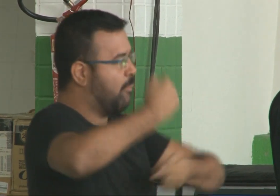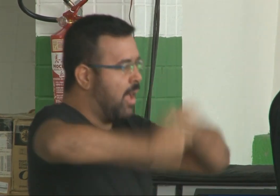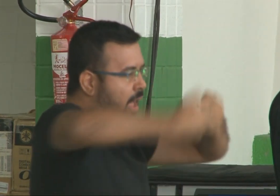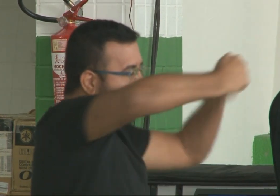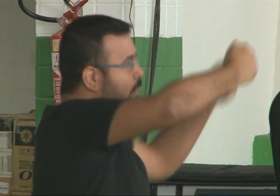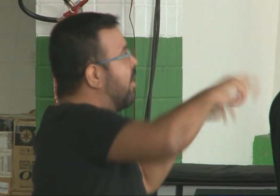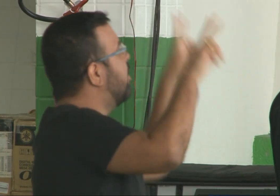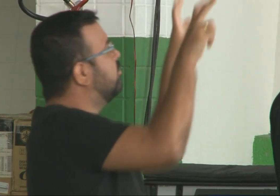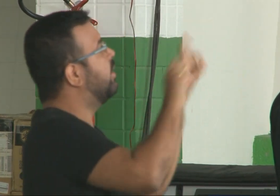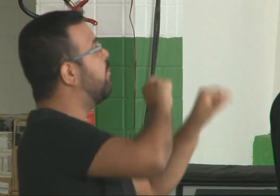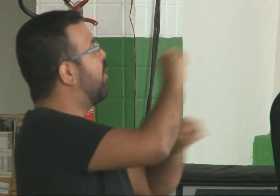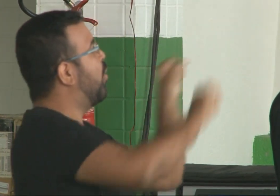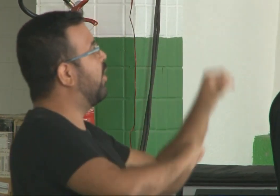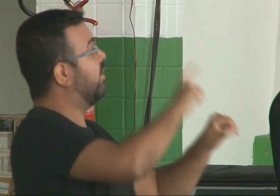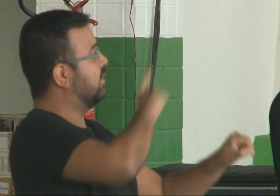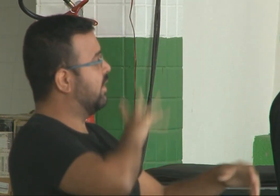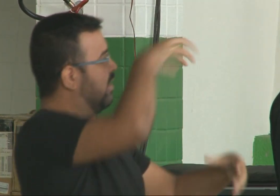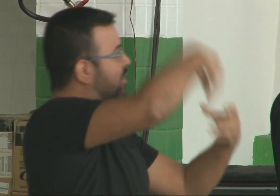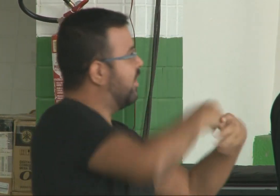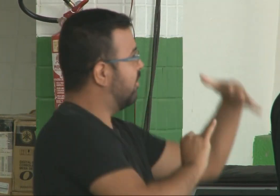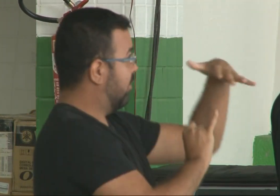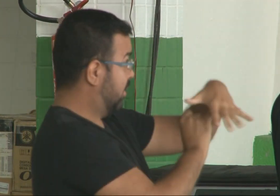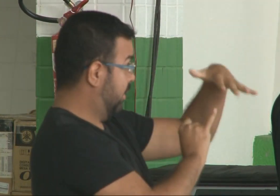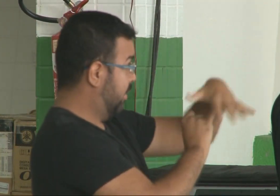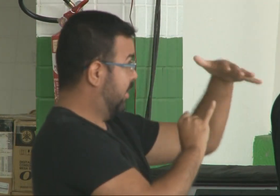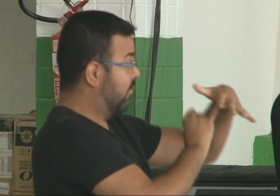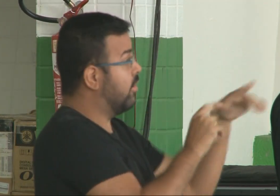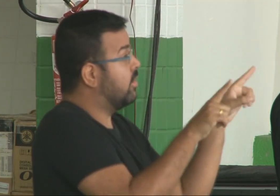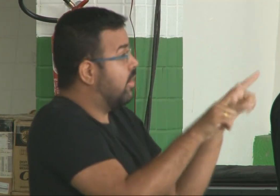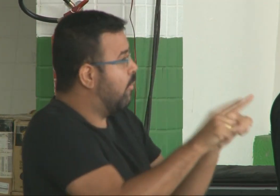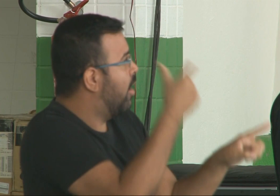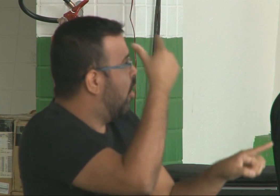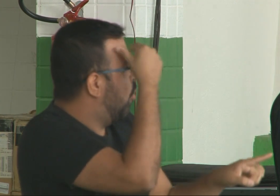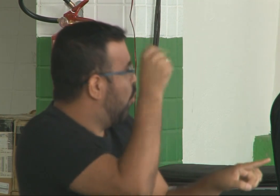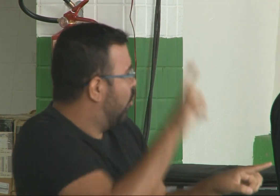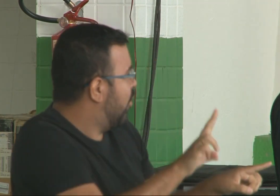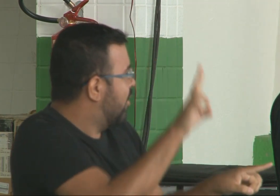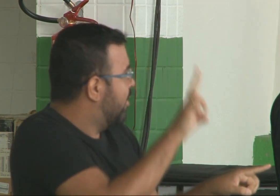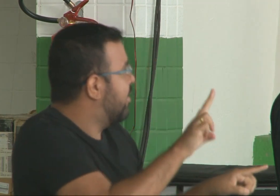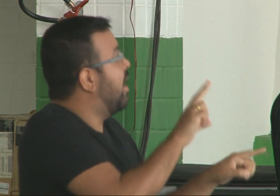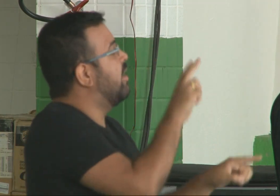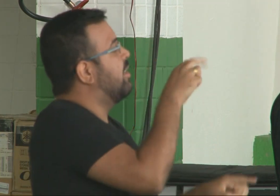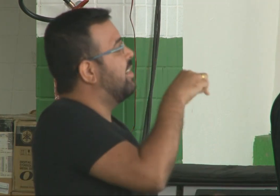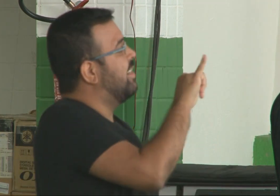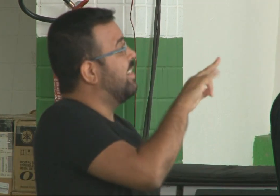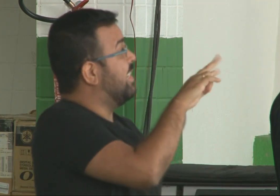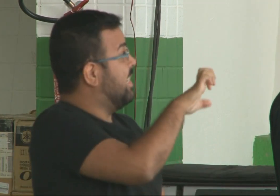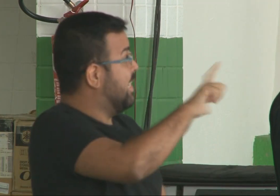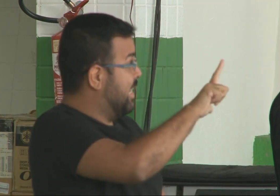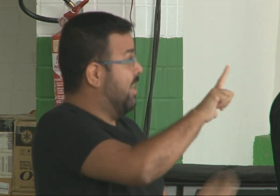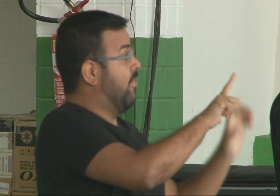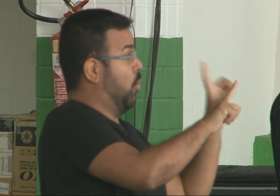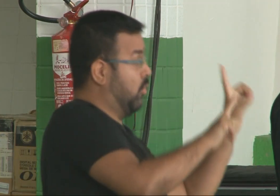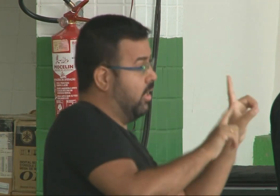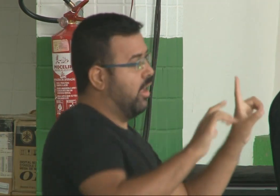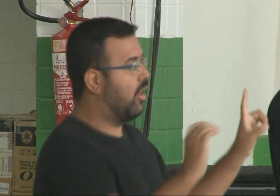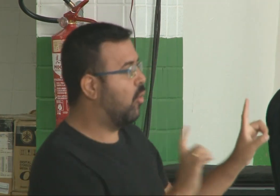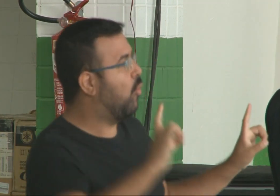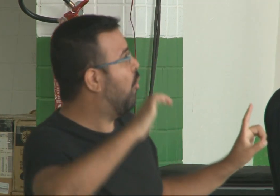sabe que existe a discussão dos intérpretes, que estão dentro dos institutos e também nas universidades, que alguns são